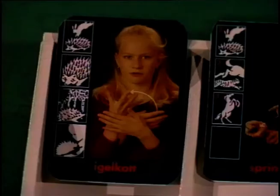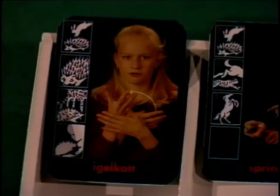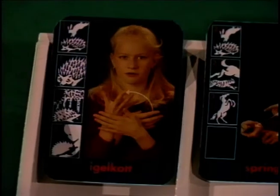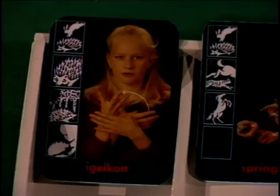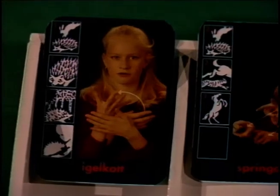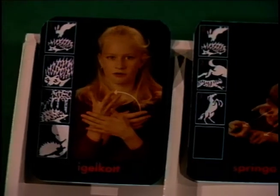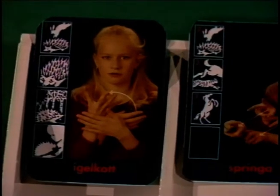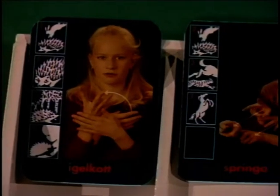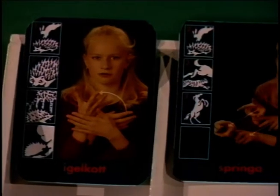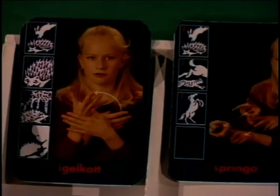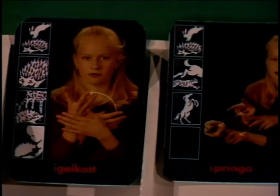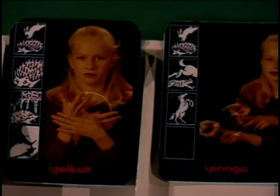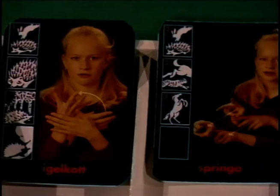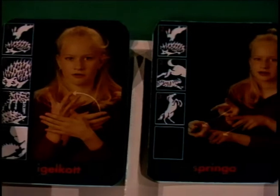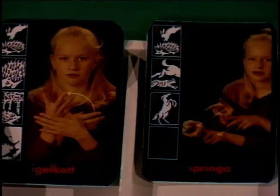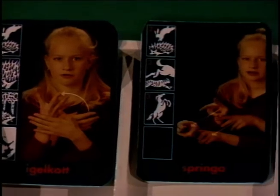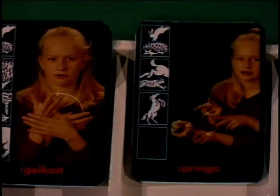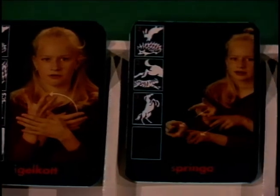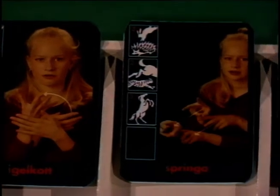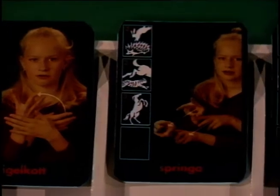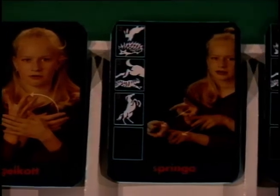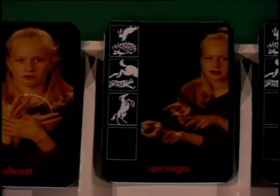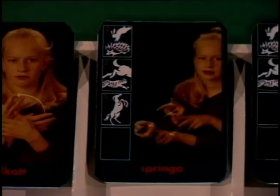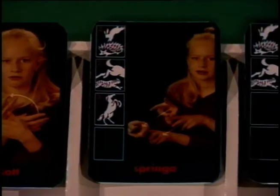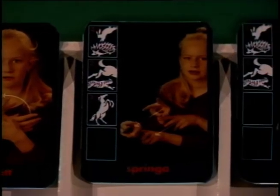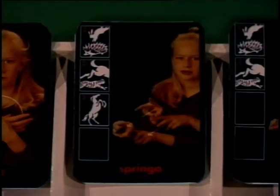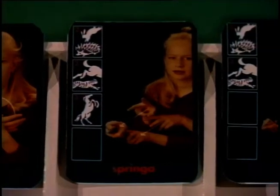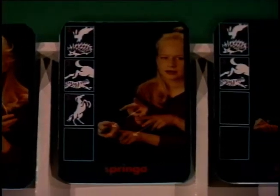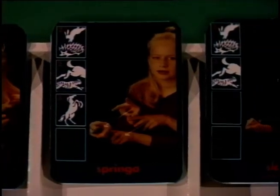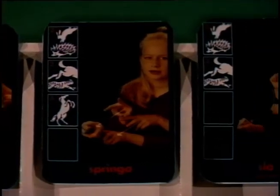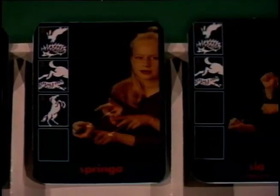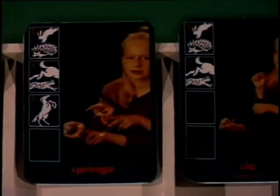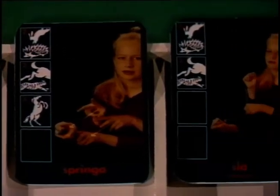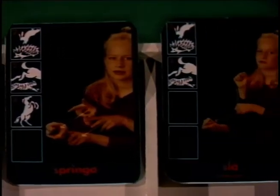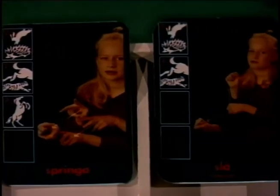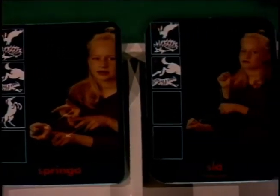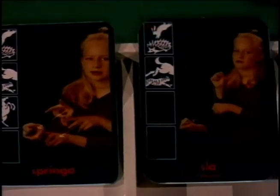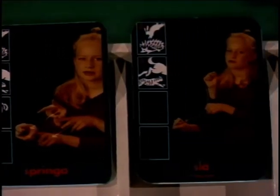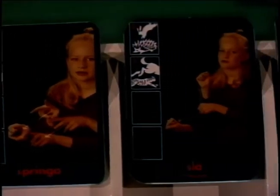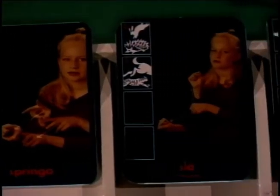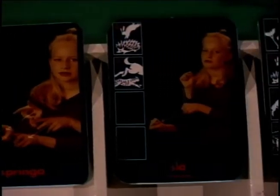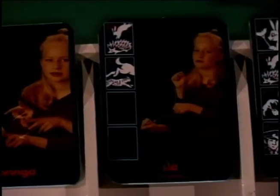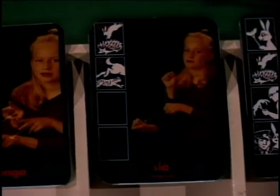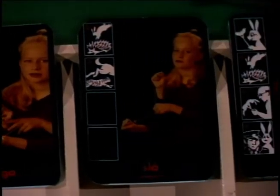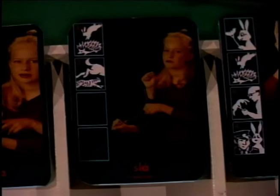Igelkotten springer och slår hare, men igelkotten springer indian. Hare. Ja. Är det hare? Ja, men